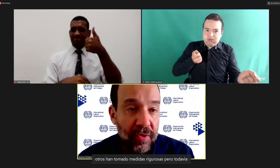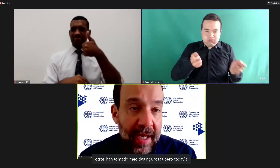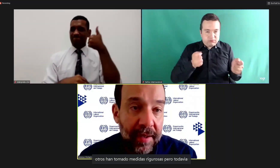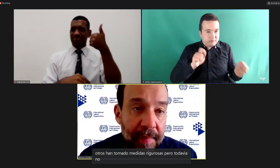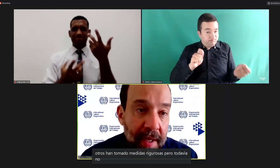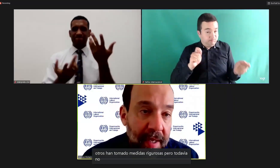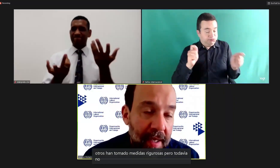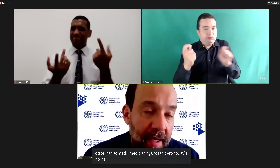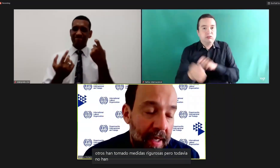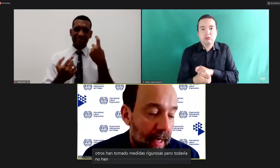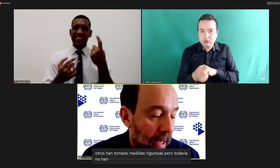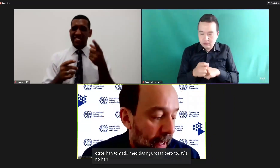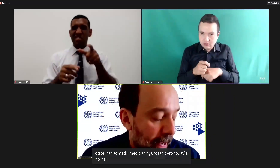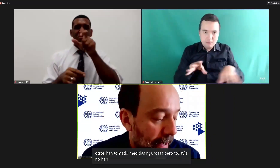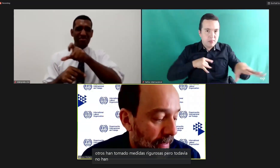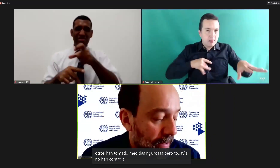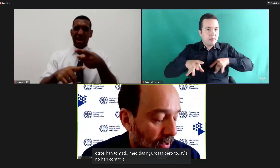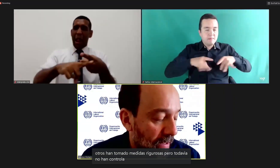La expresión del contagio.